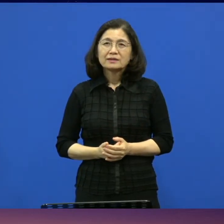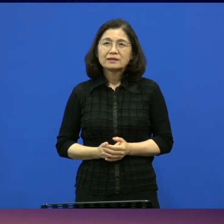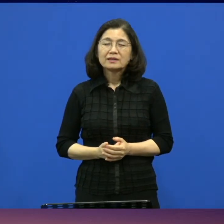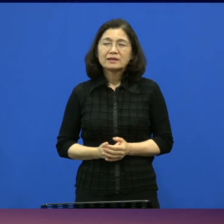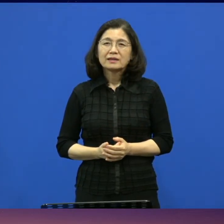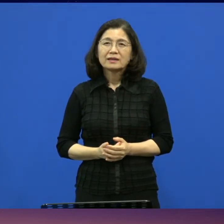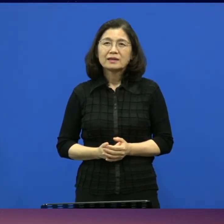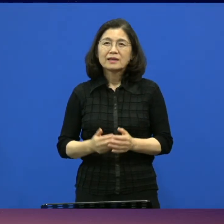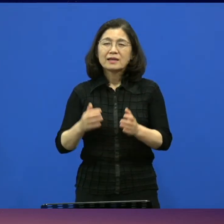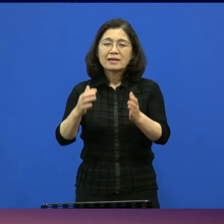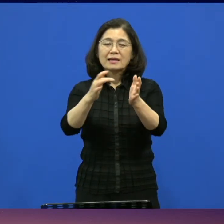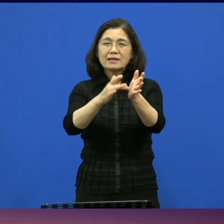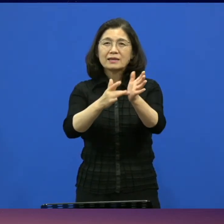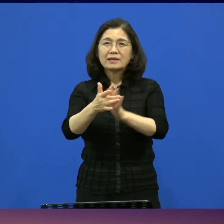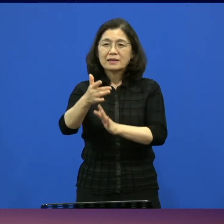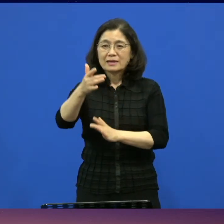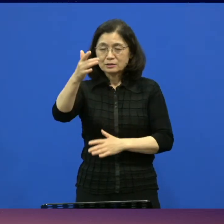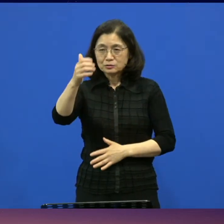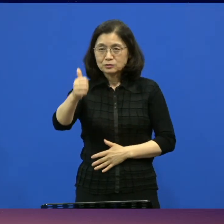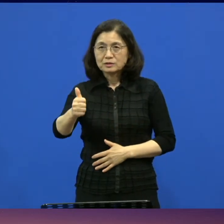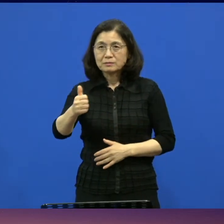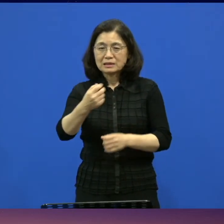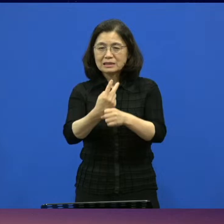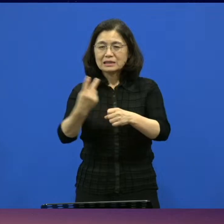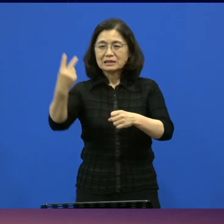이미 하나님은 우리를 받아주시는 거예요.